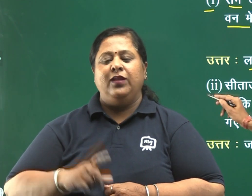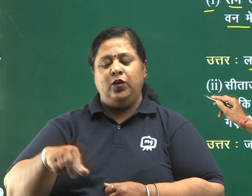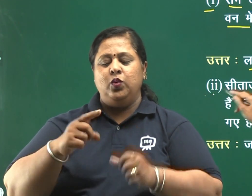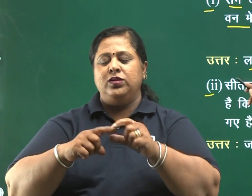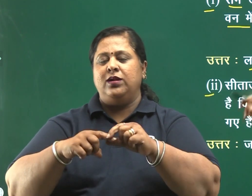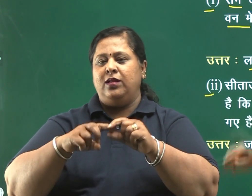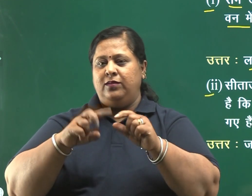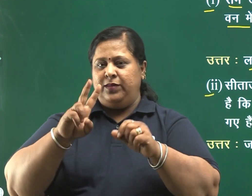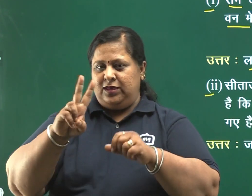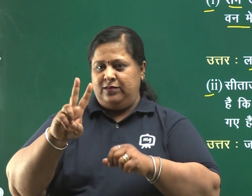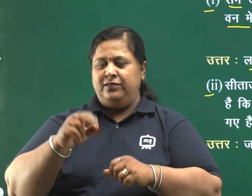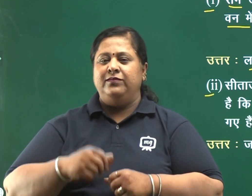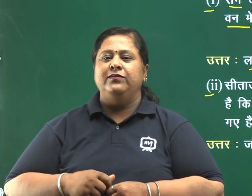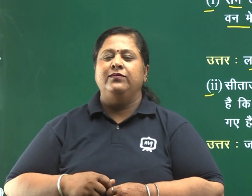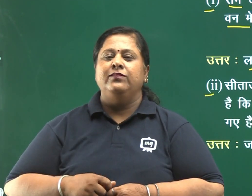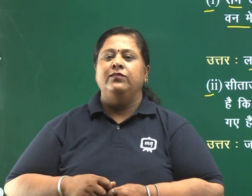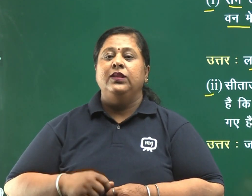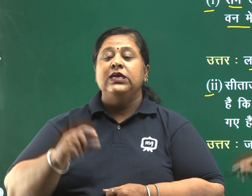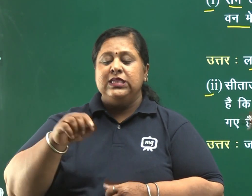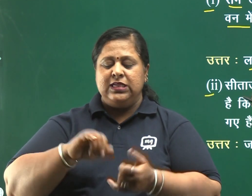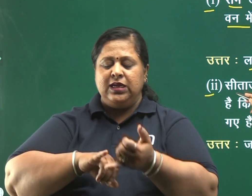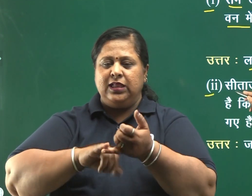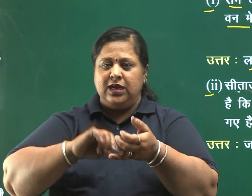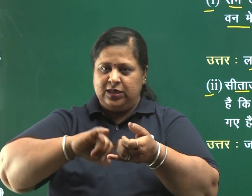दूसरा प्रश्न, सीता जी